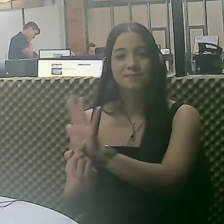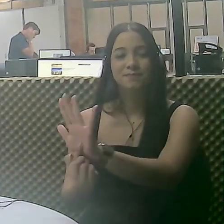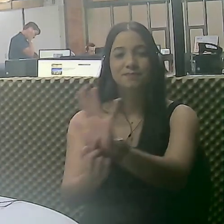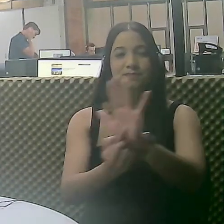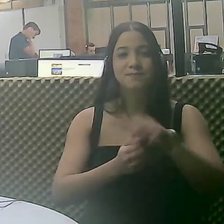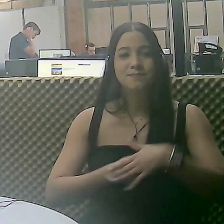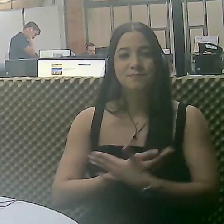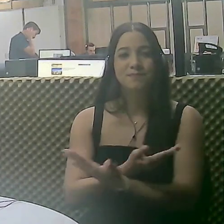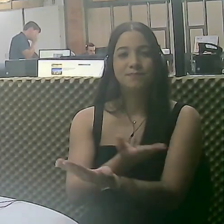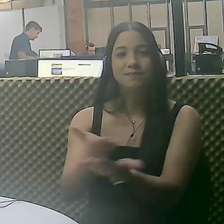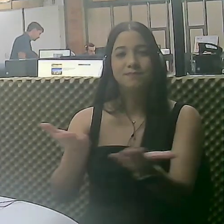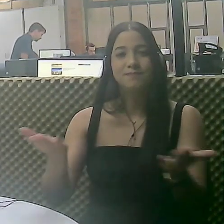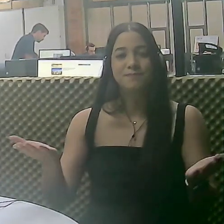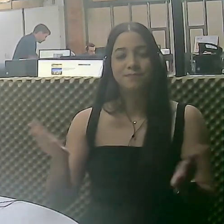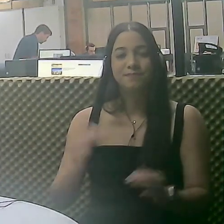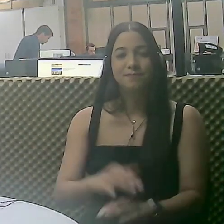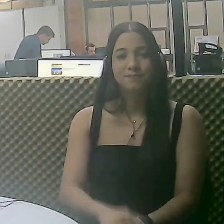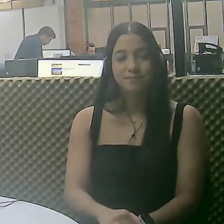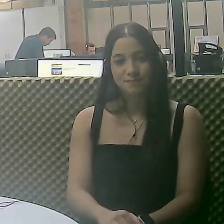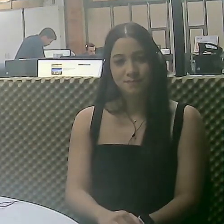Uberlândia no ar pra você!